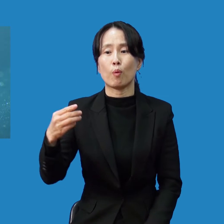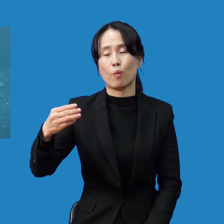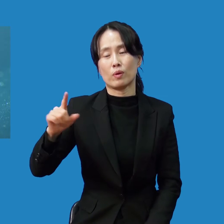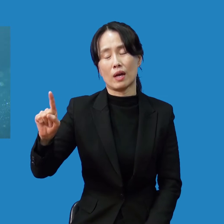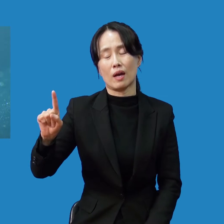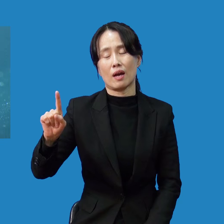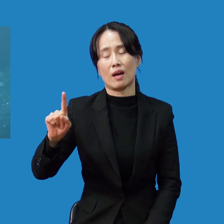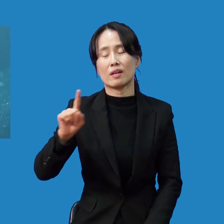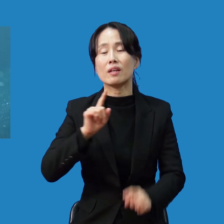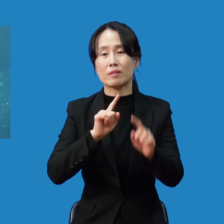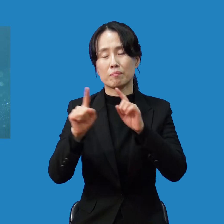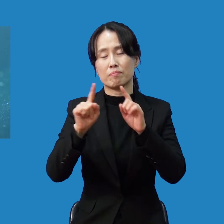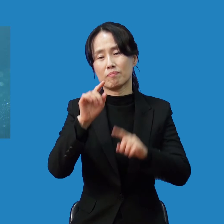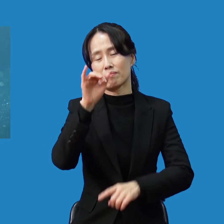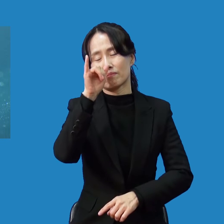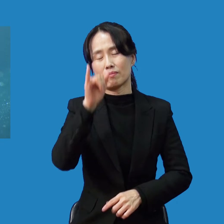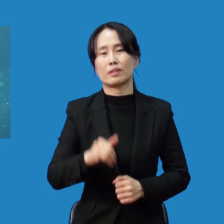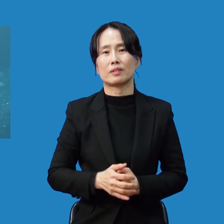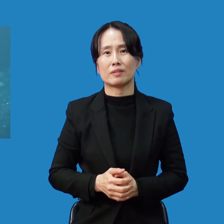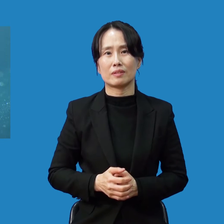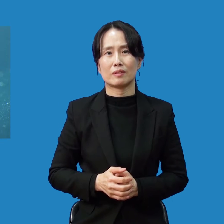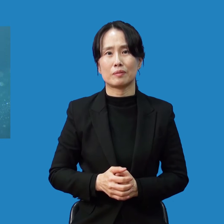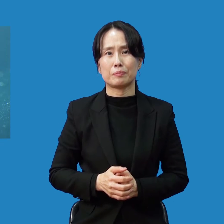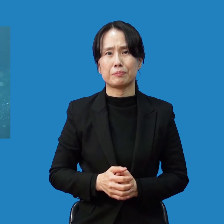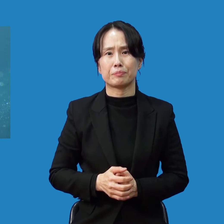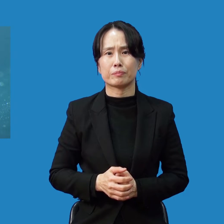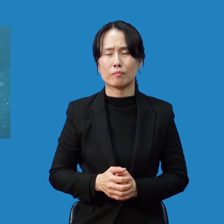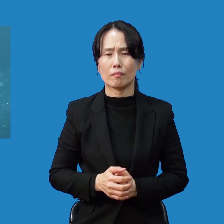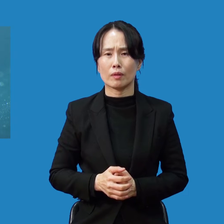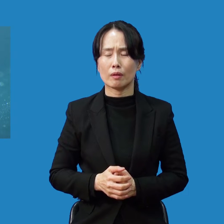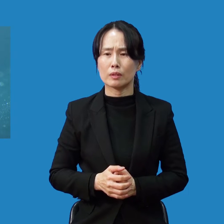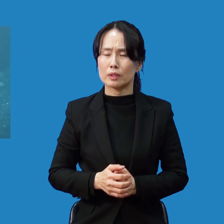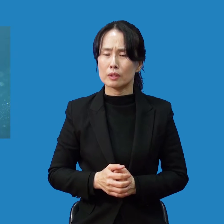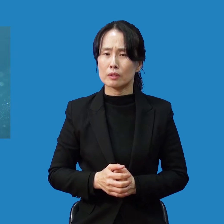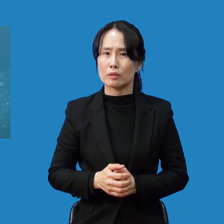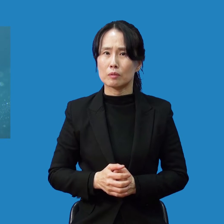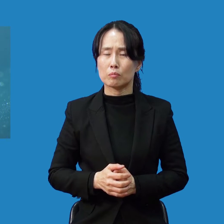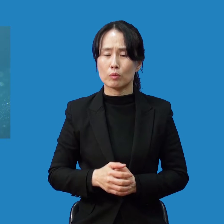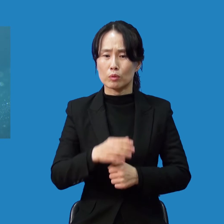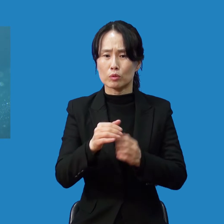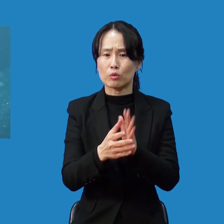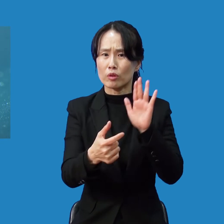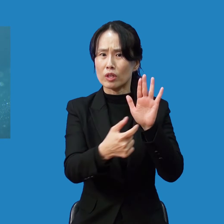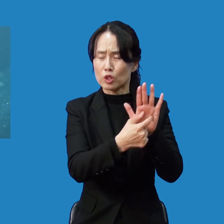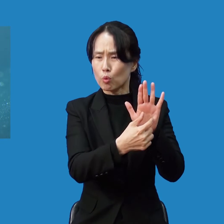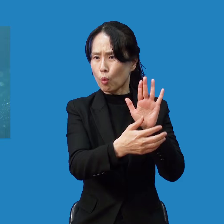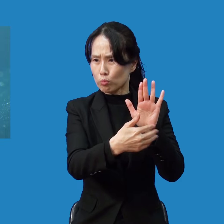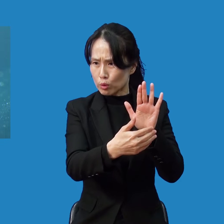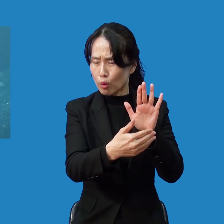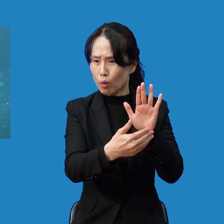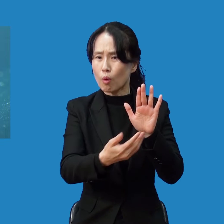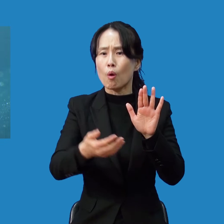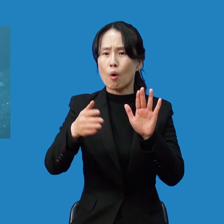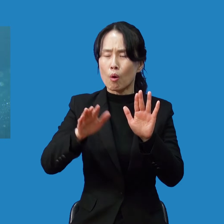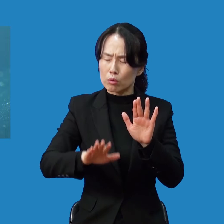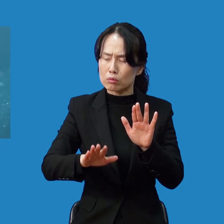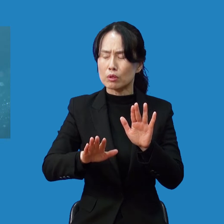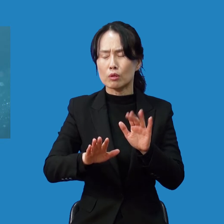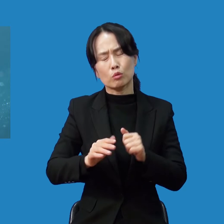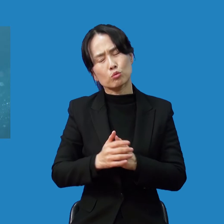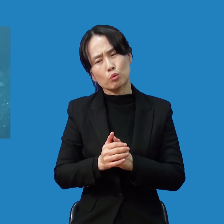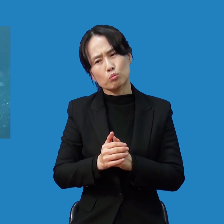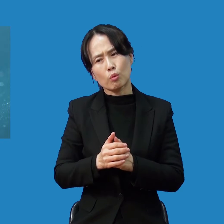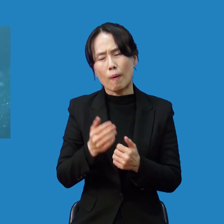아디아포라는 영어로는 indifference라는 말인데 무관심한 것, 이런 뜻입니다. 좀